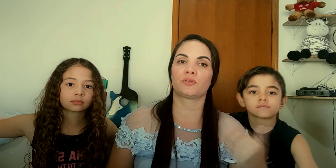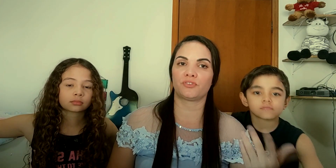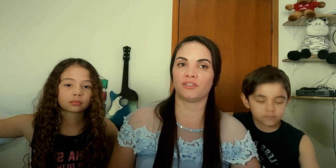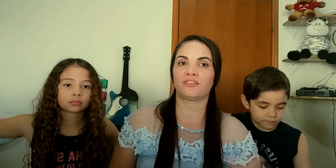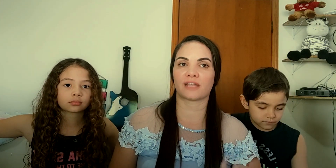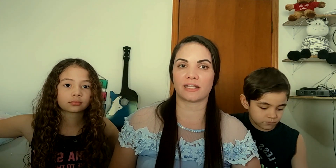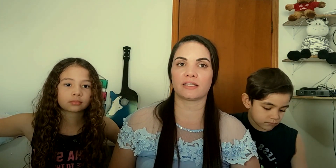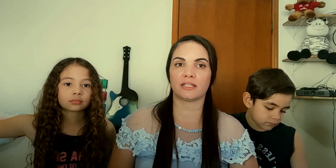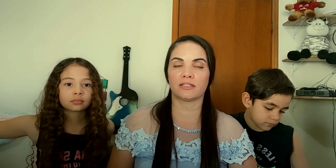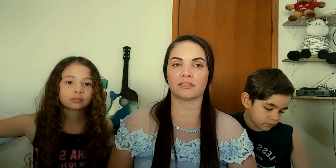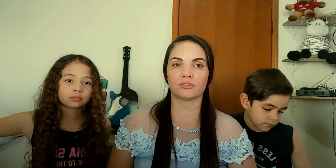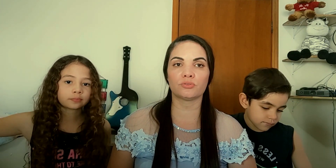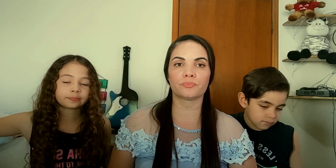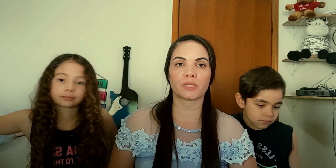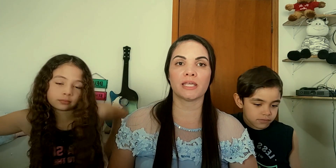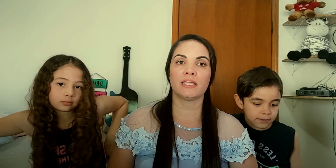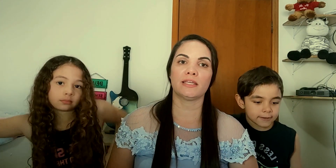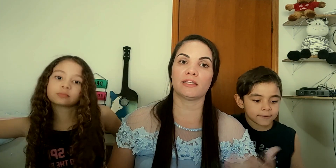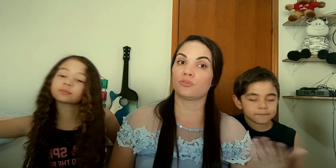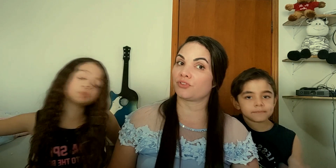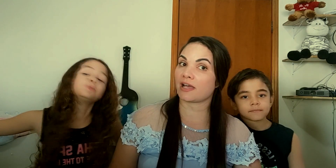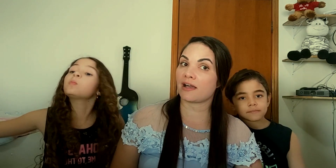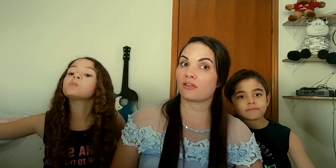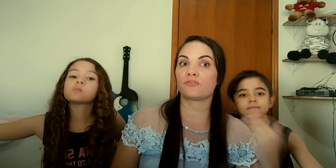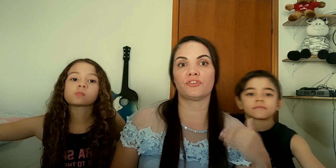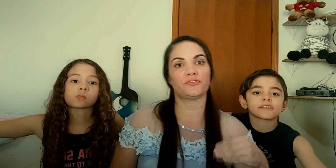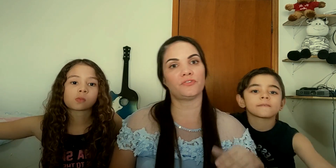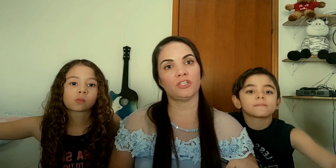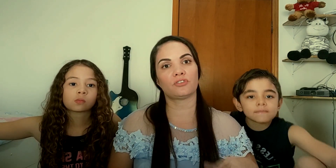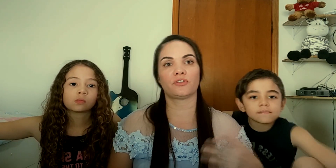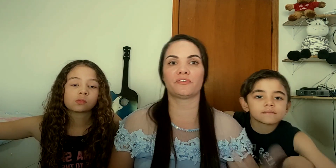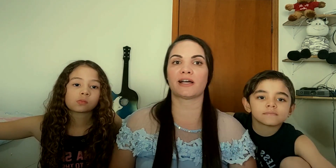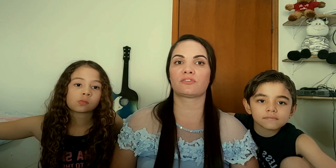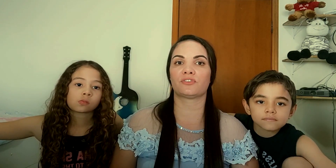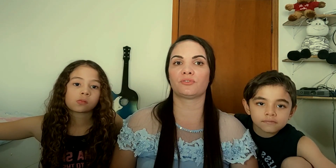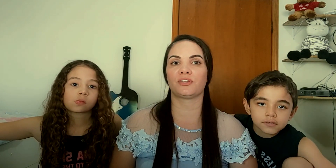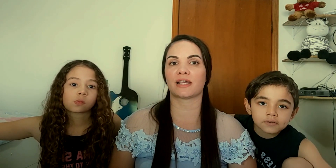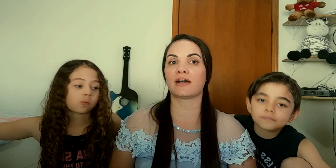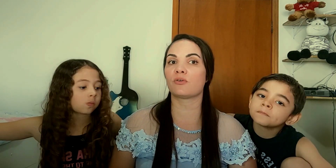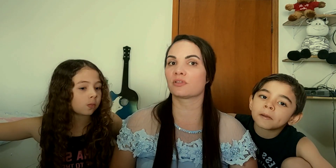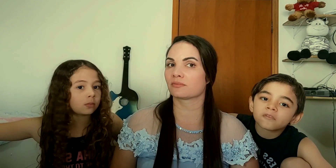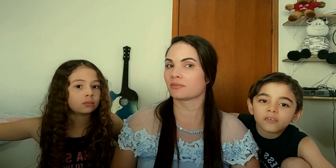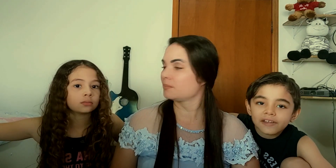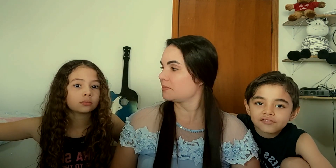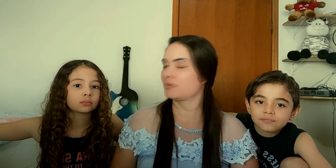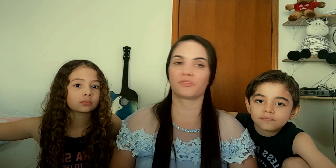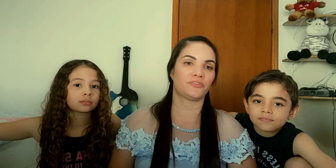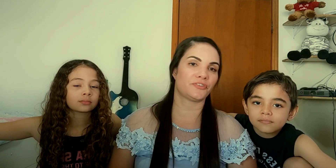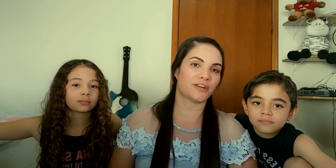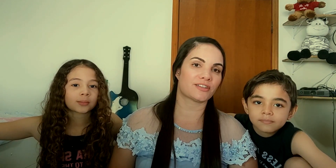vocês estarem treinando. E aí, gostaram? Foi difícil? Foi fácil fazer um sinal? Pra você foi fácil. Pra você foi fácil?